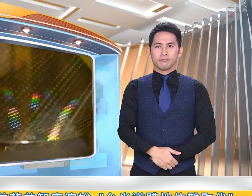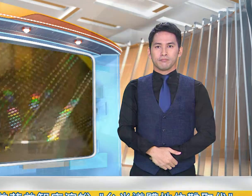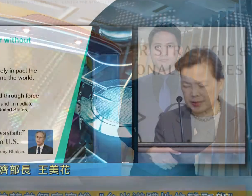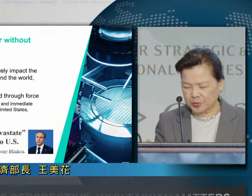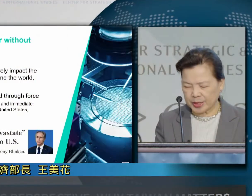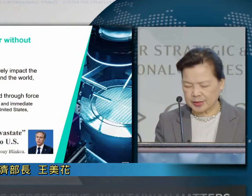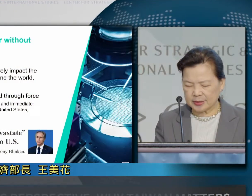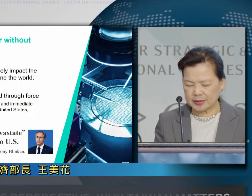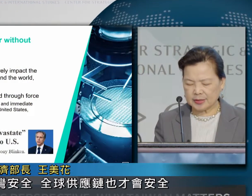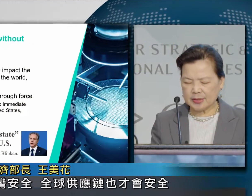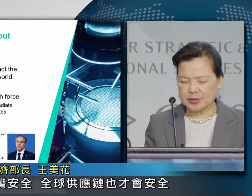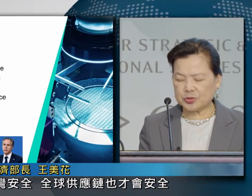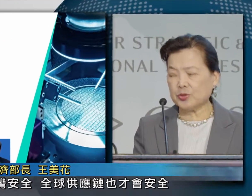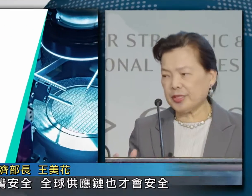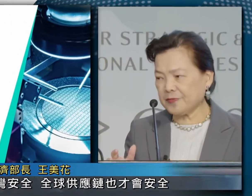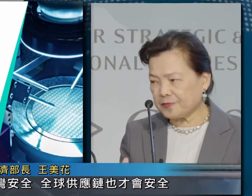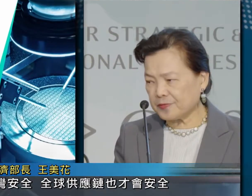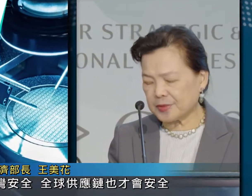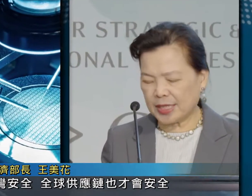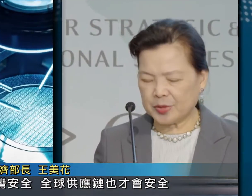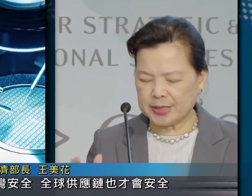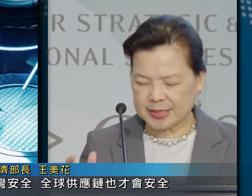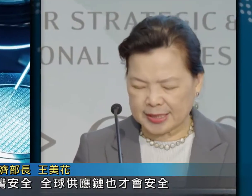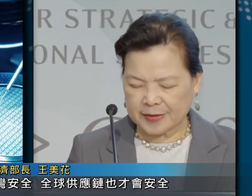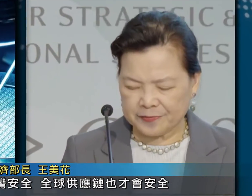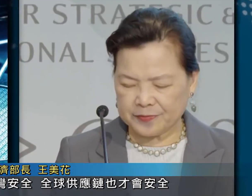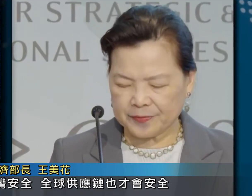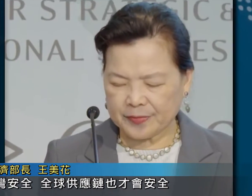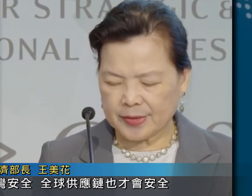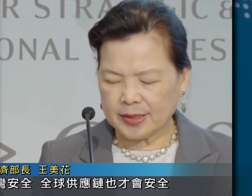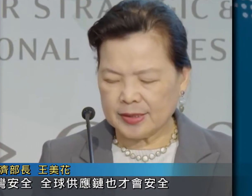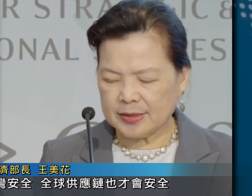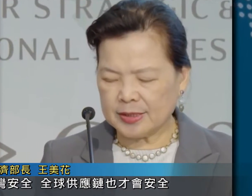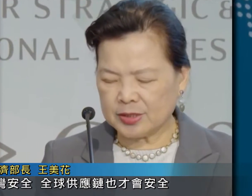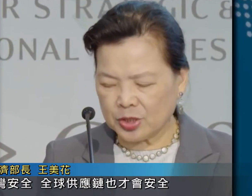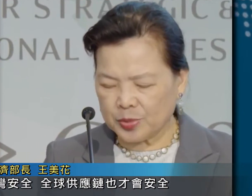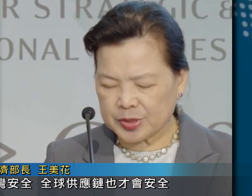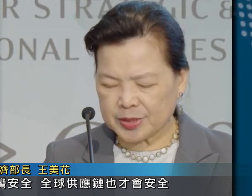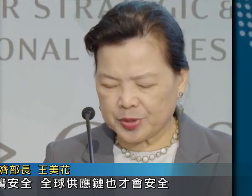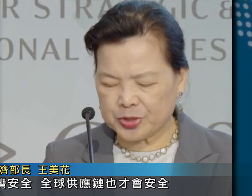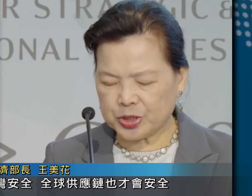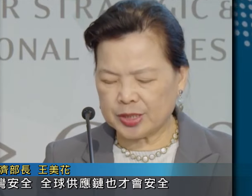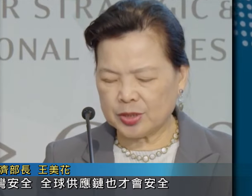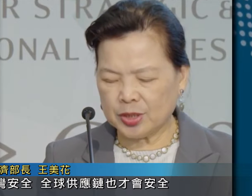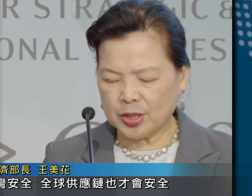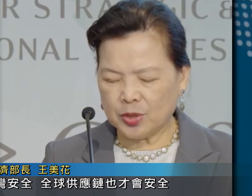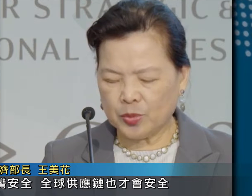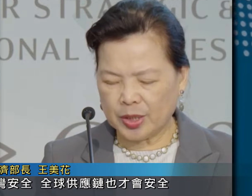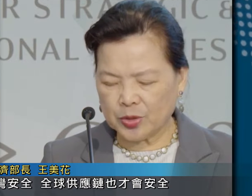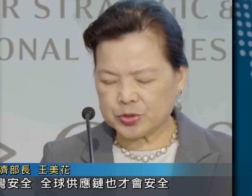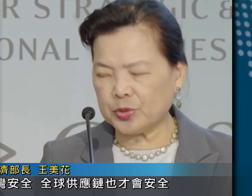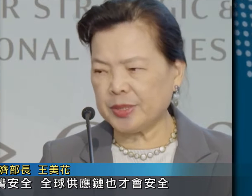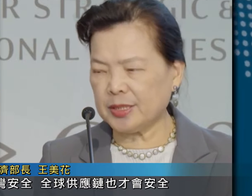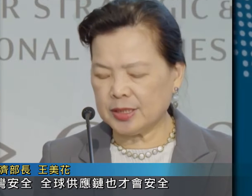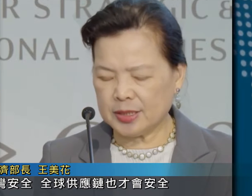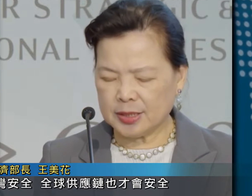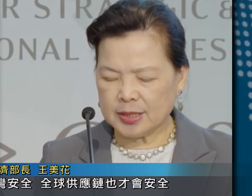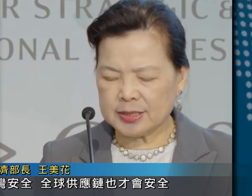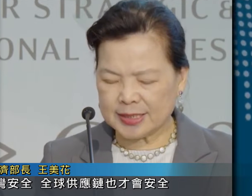Another way. So if Taiwan is safe, the global supply chain will also be